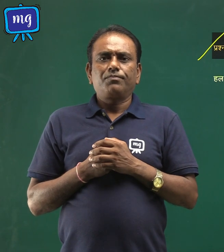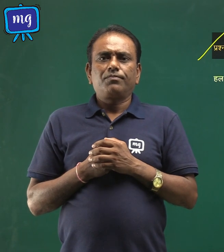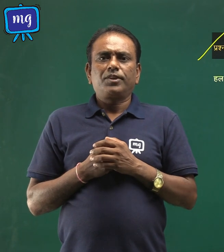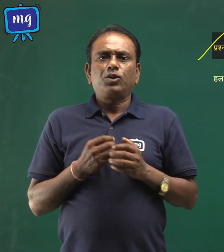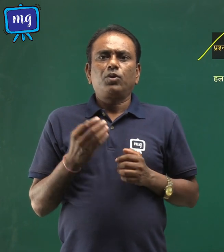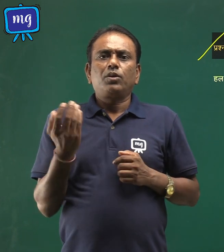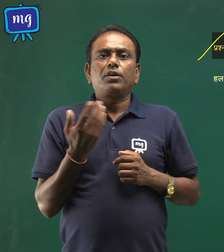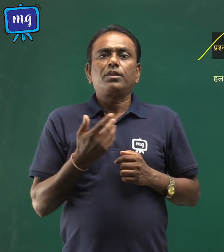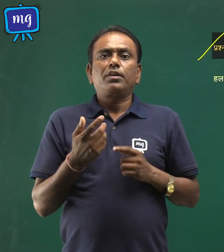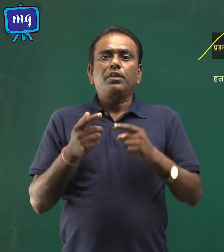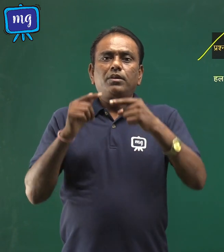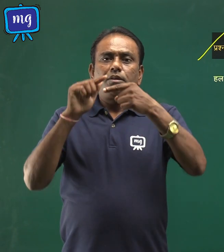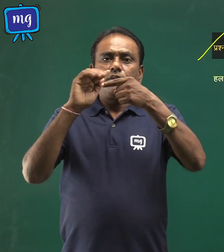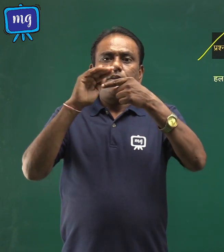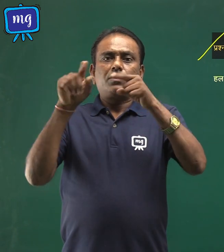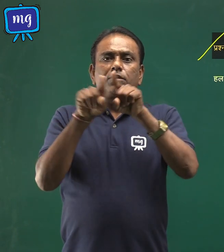कितने तुल्य भिन्न लिखनी है?